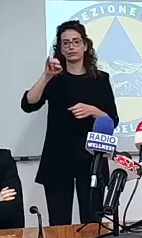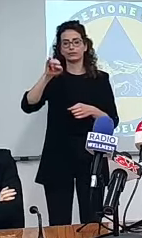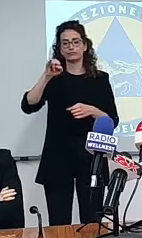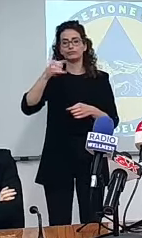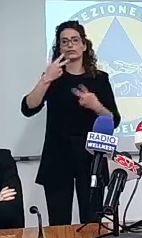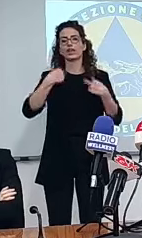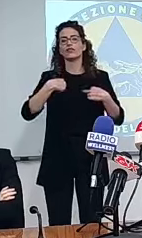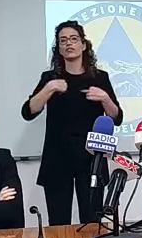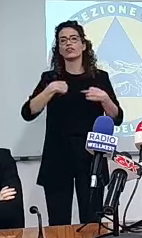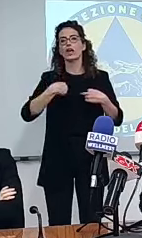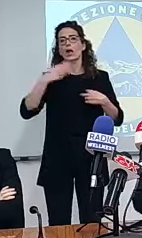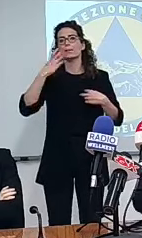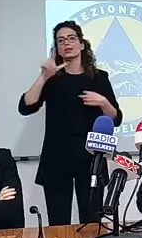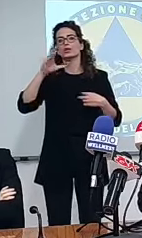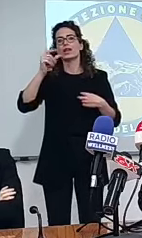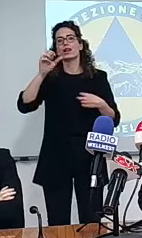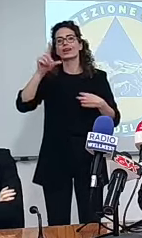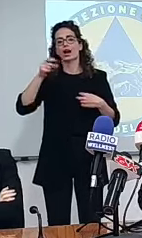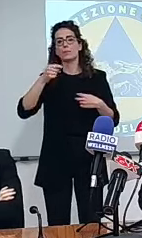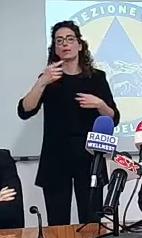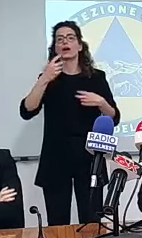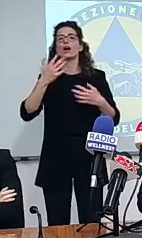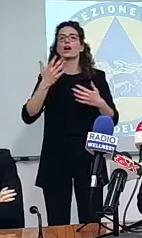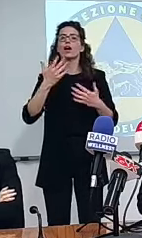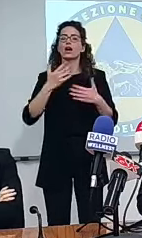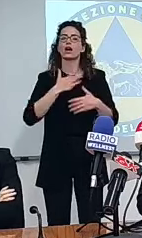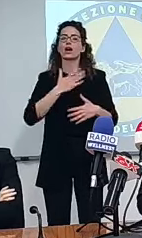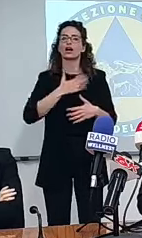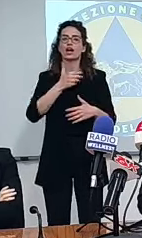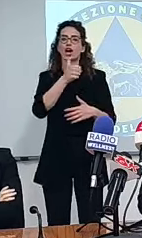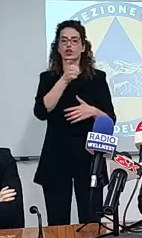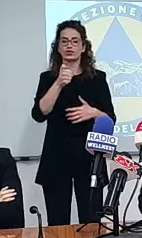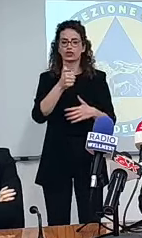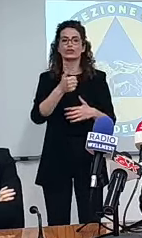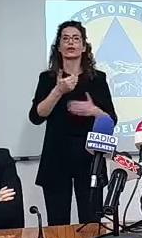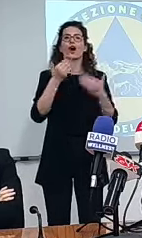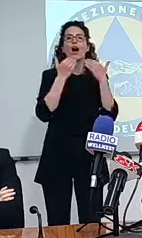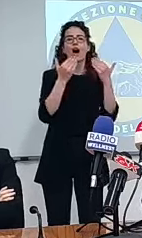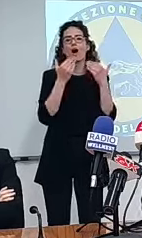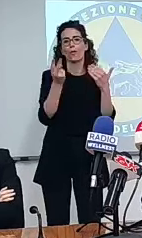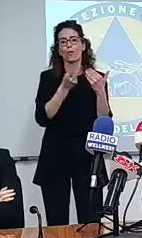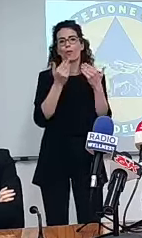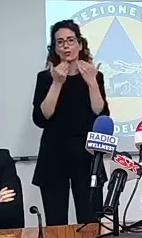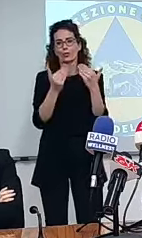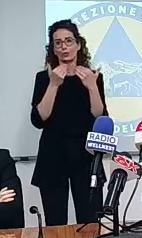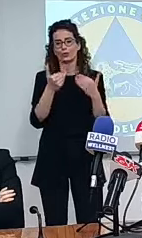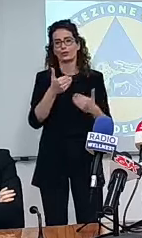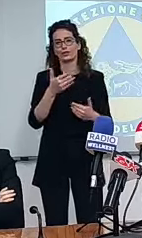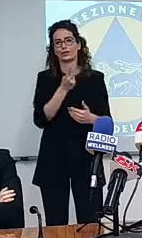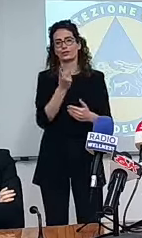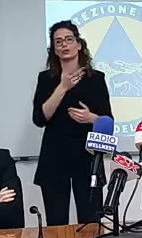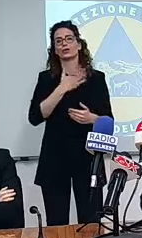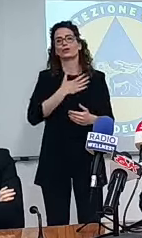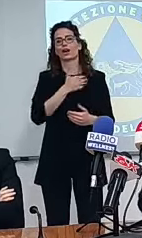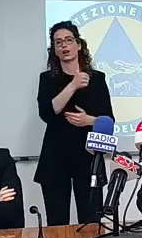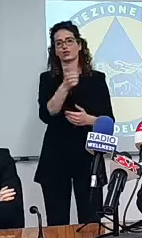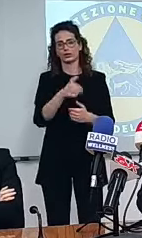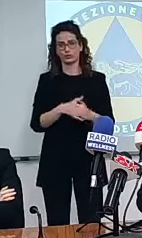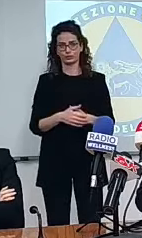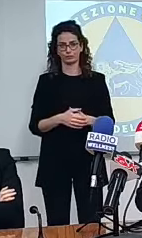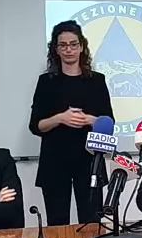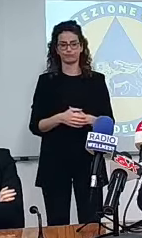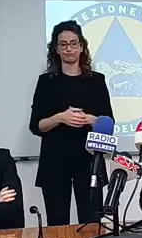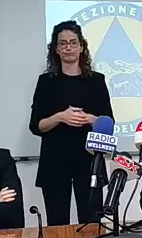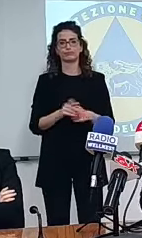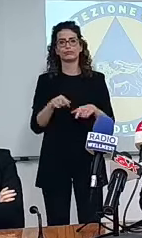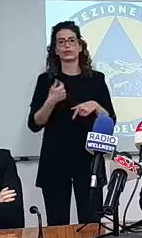residente a Bassano del Grappa, 100 anni. Quindi facciamo gli auguri al signor Aida e al signor Germano per i 100 anni entrambi. E vi dico che poi